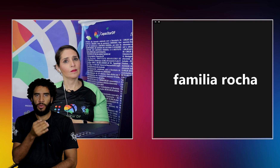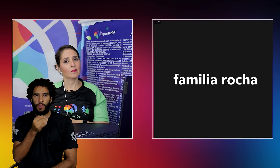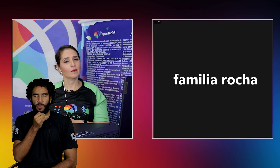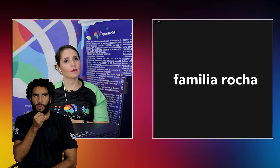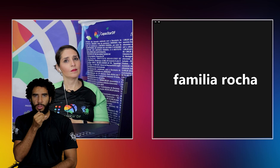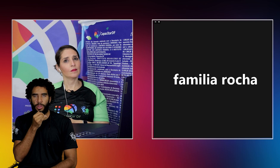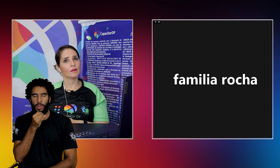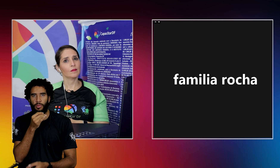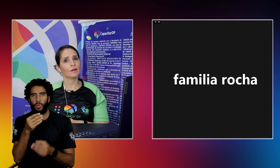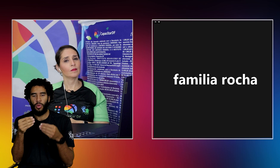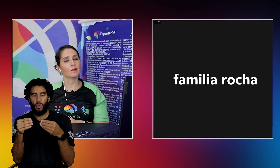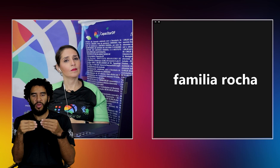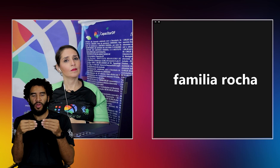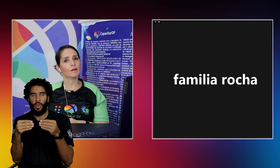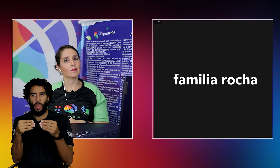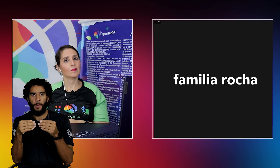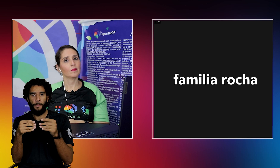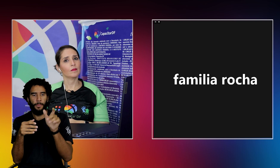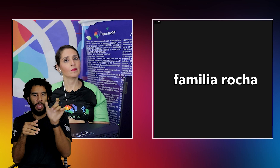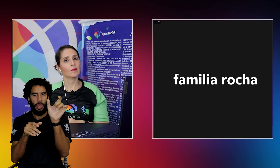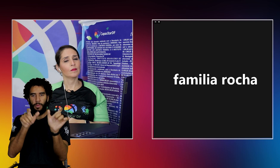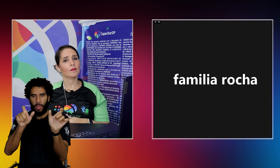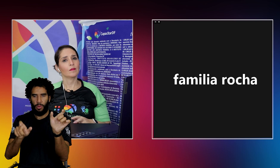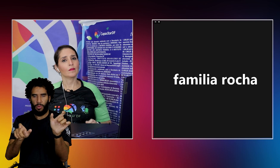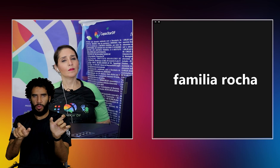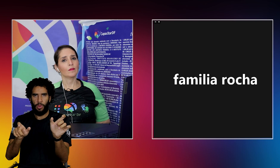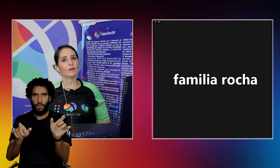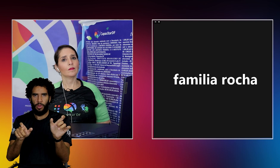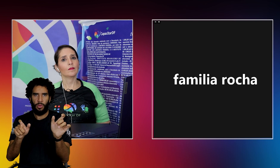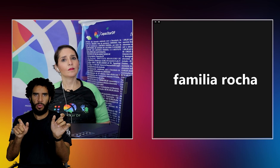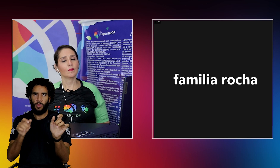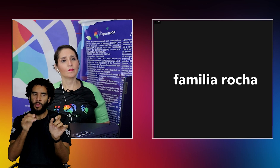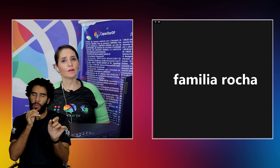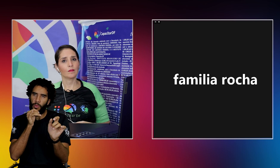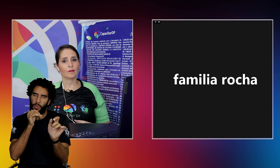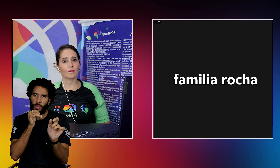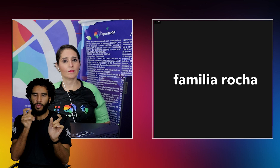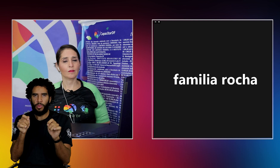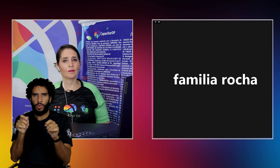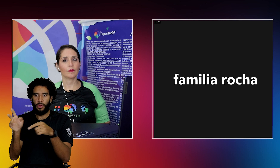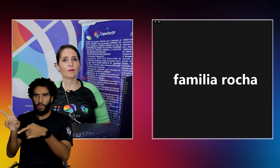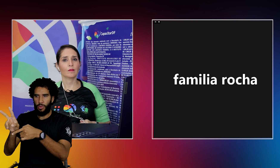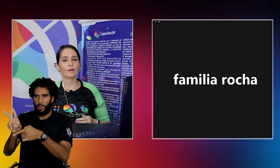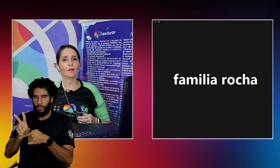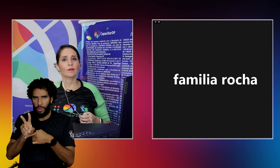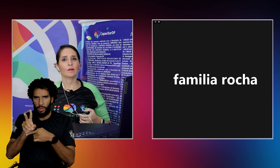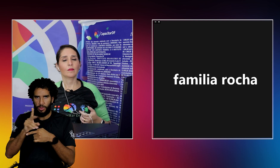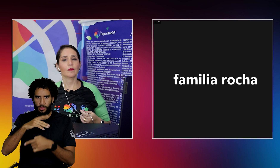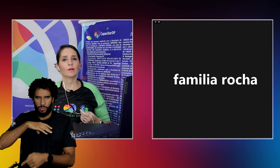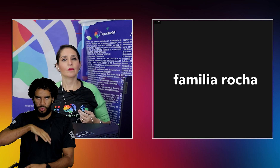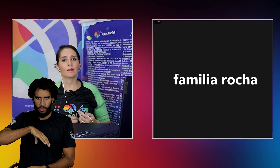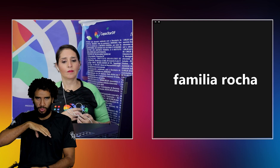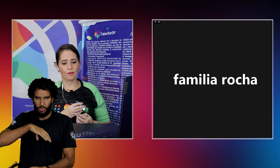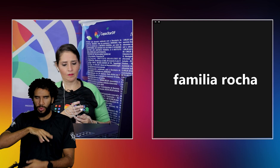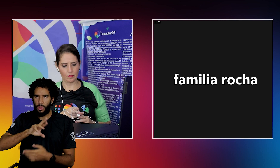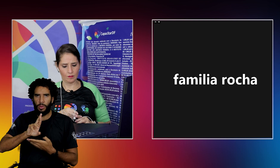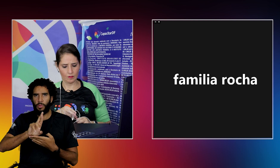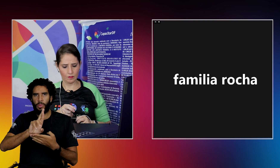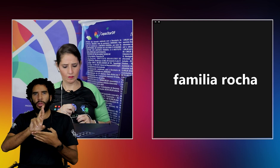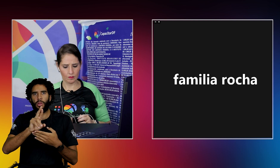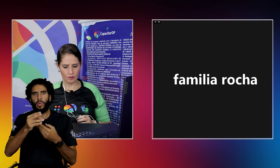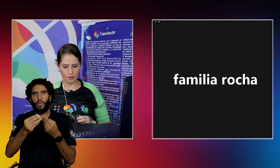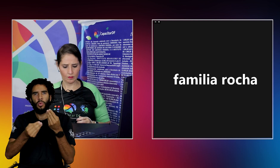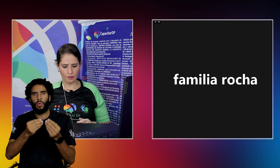pessoais, que pode ser empréstimo da forma verbal em português, elas são representadas através de